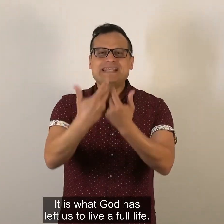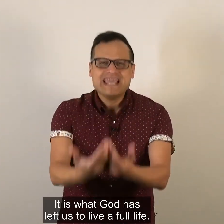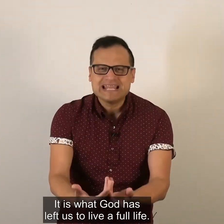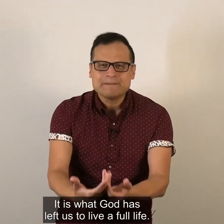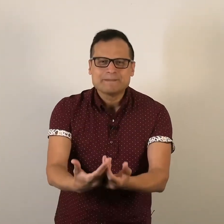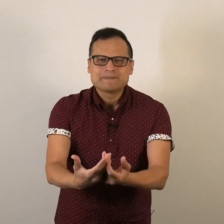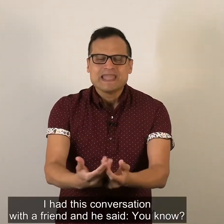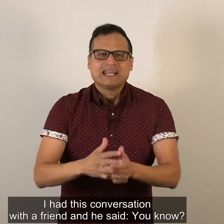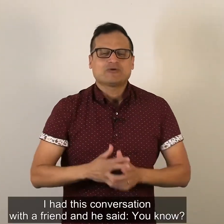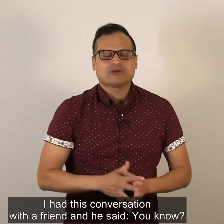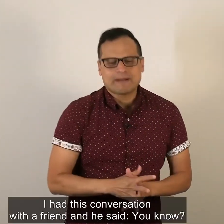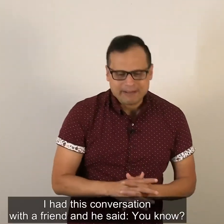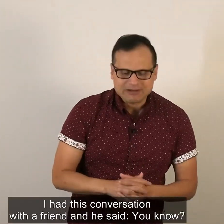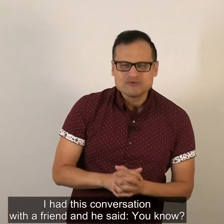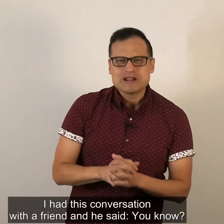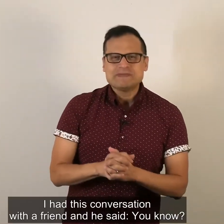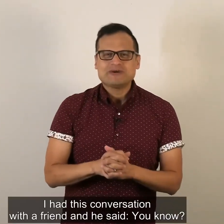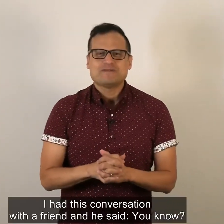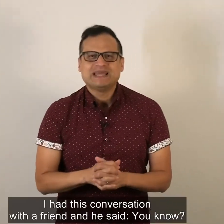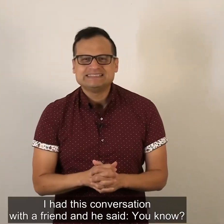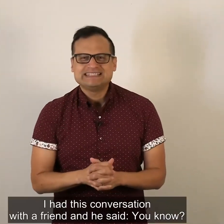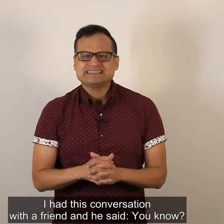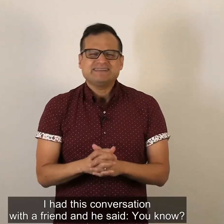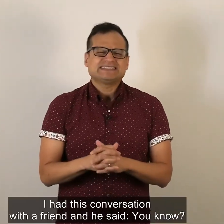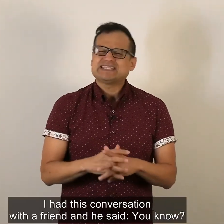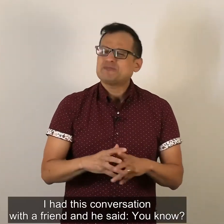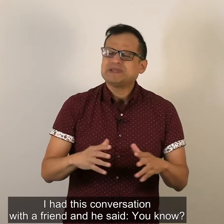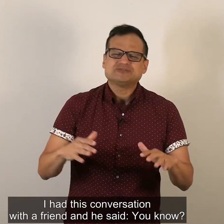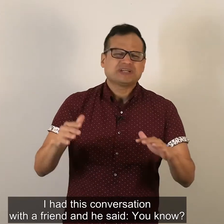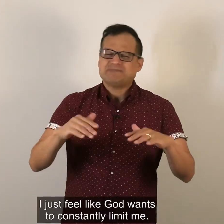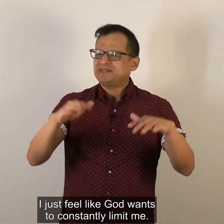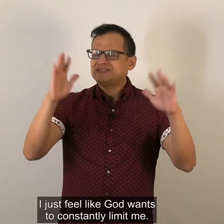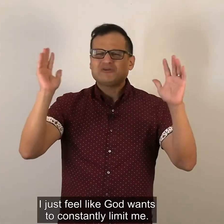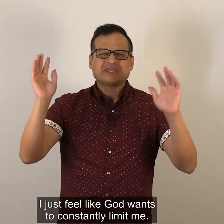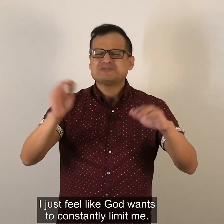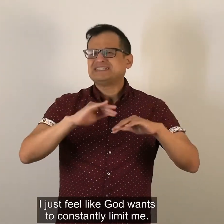plena. Recuerdo que hablaba con un amigo y me decía, ¿sabes? Es que yo pienso que más bien lo que Dios quiere es